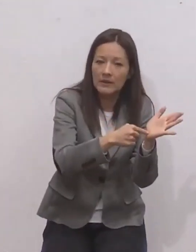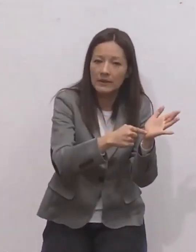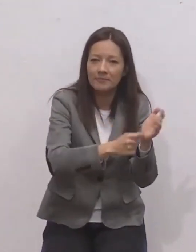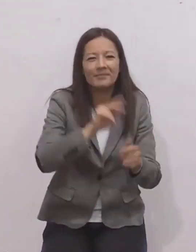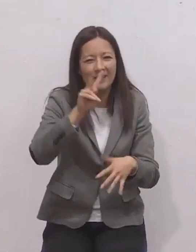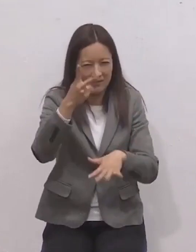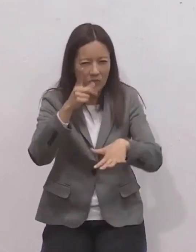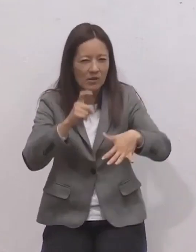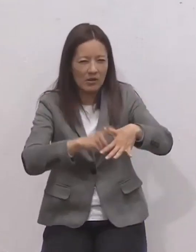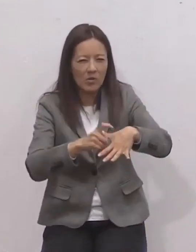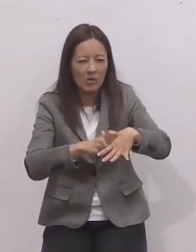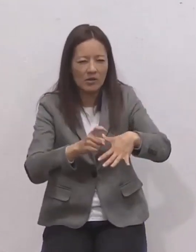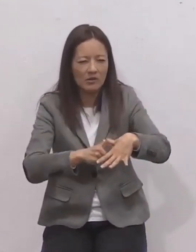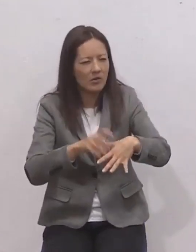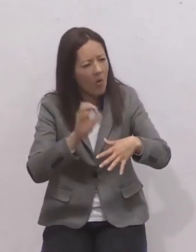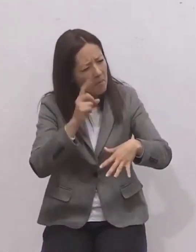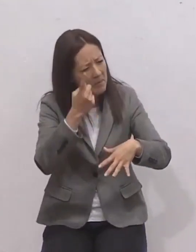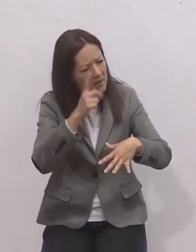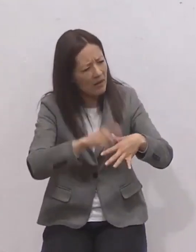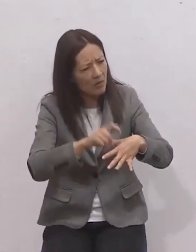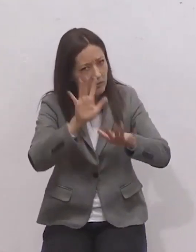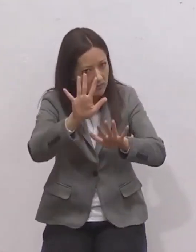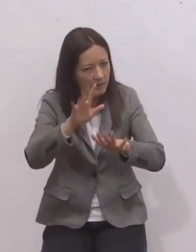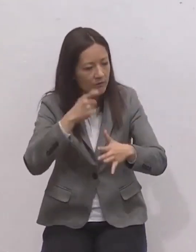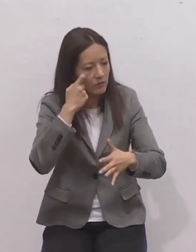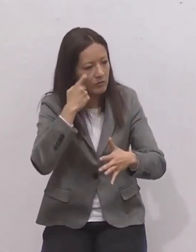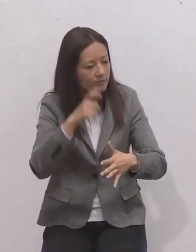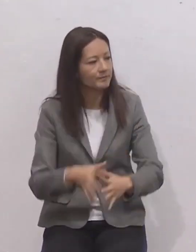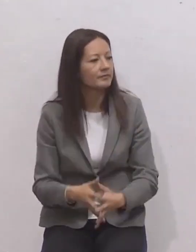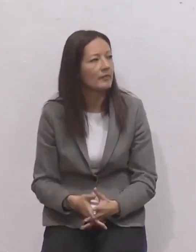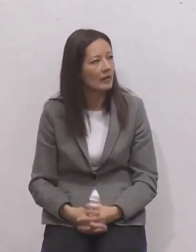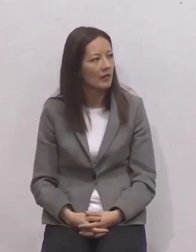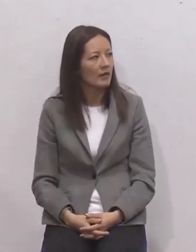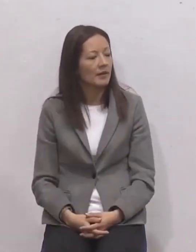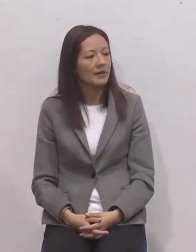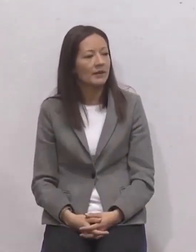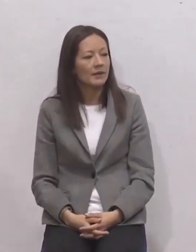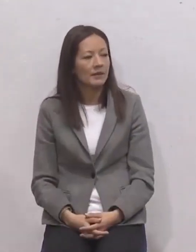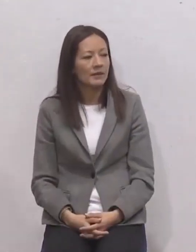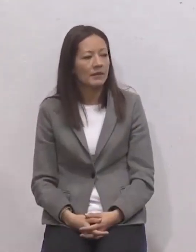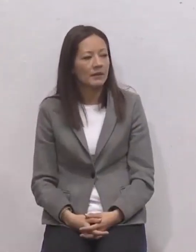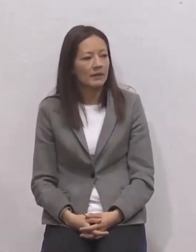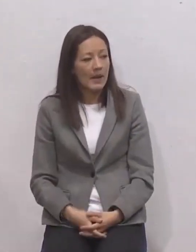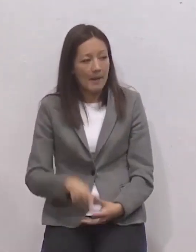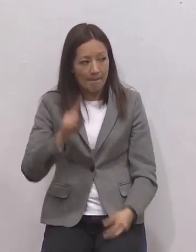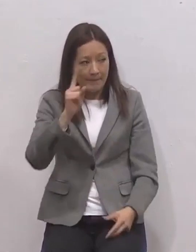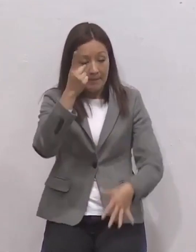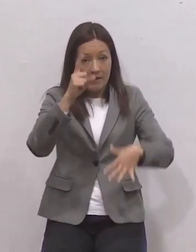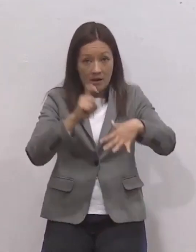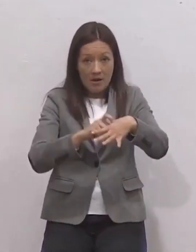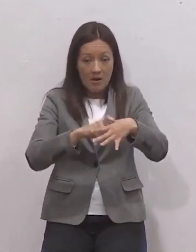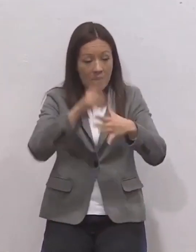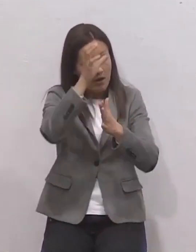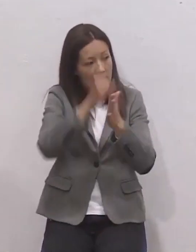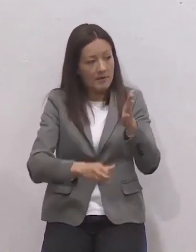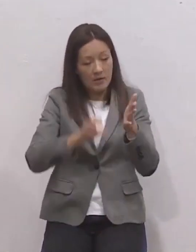2 Corintios o 1 Corintios. Es en 1 Corintios, capítulo 3,